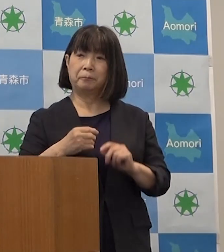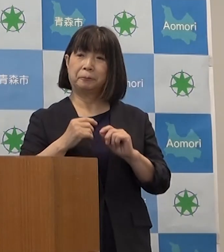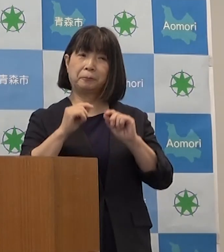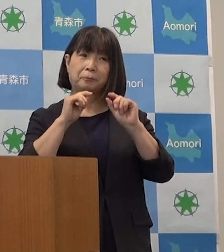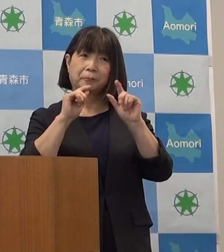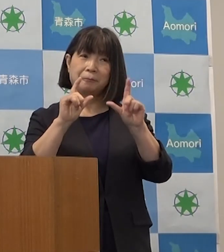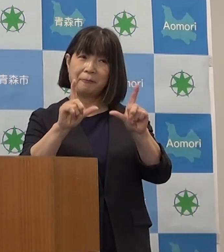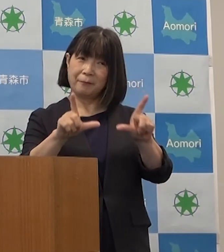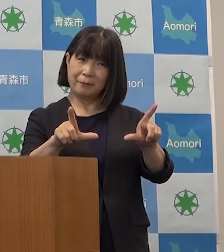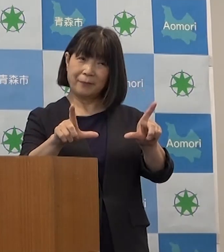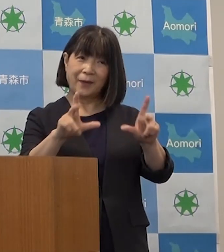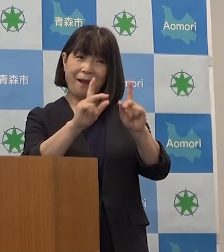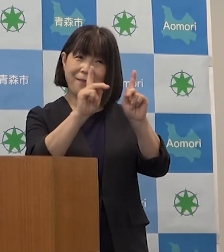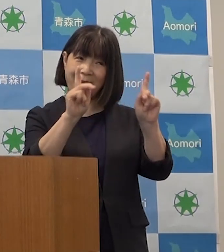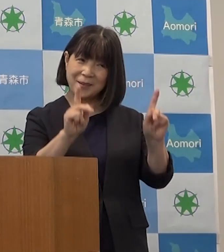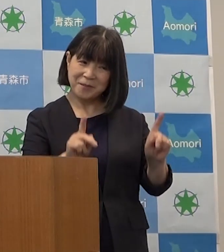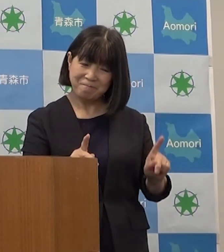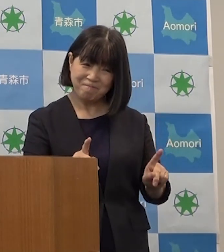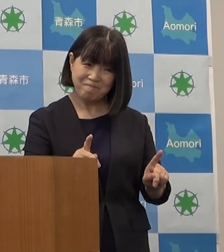か。